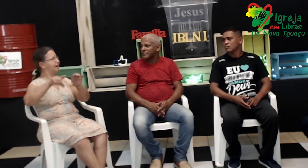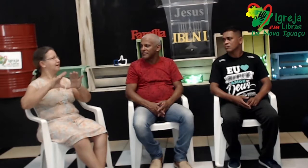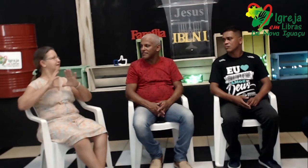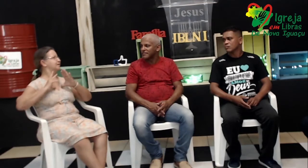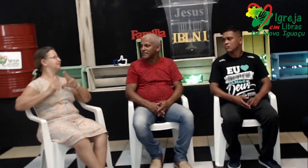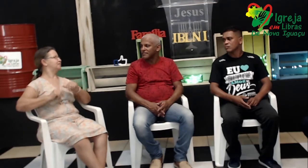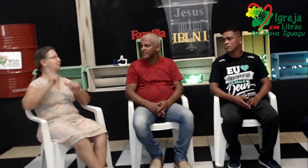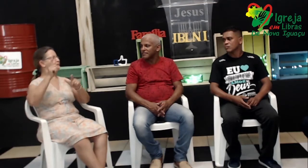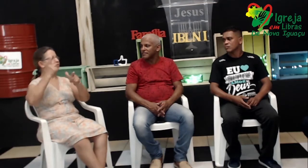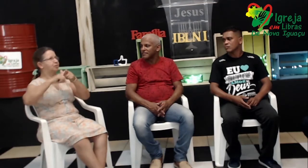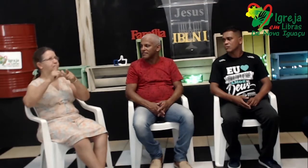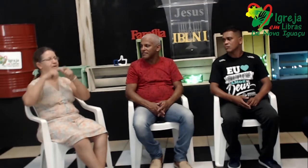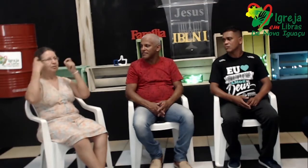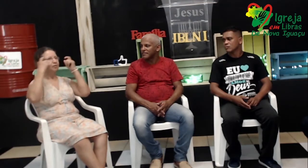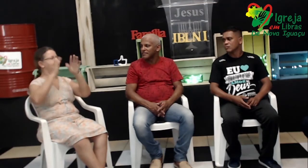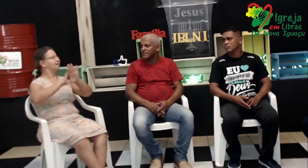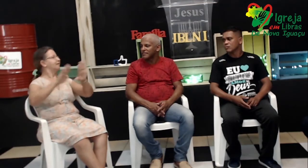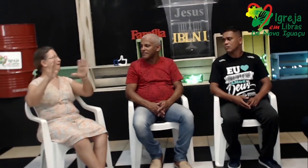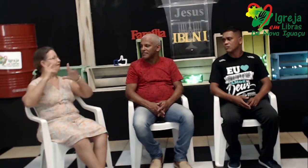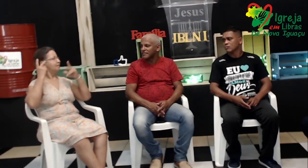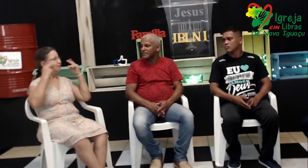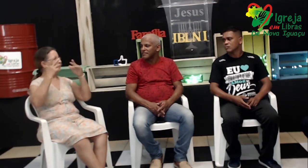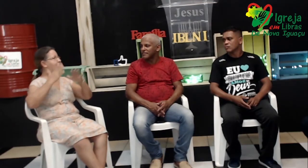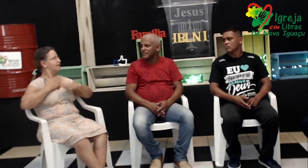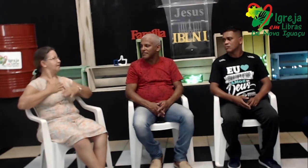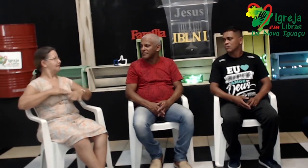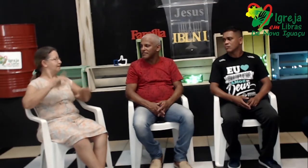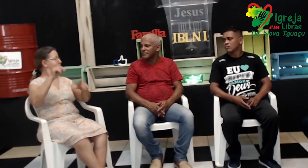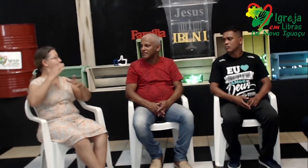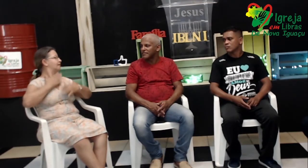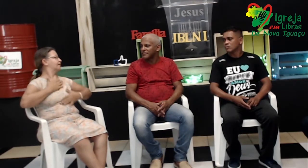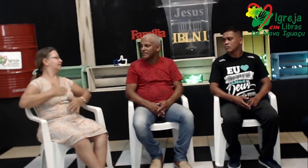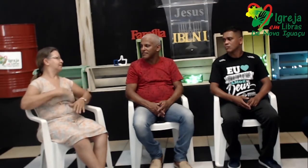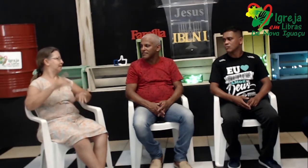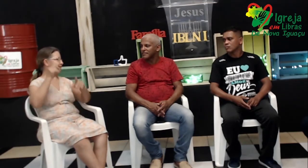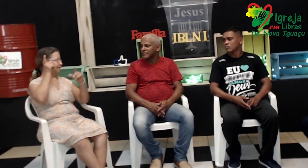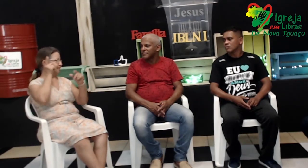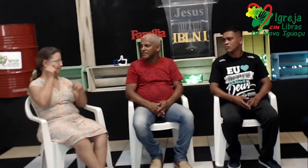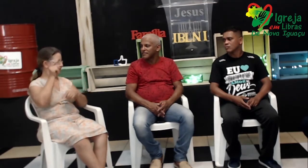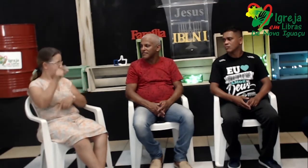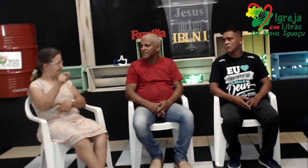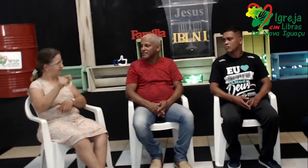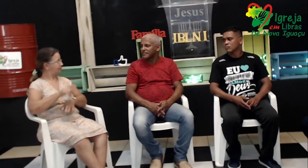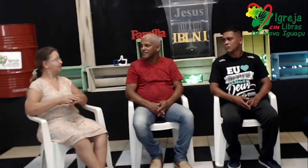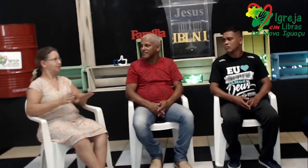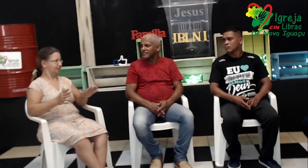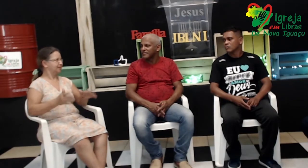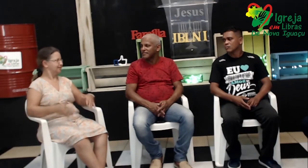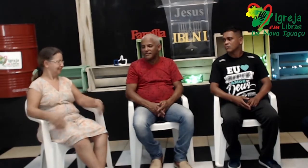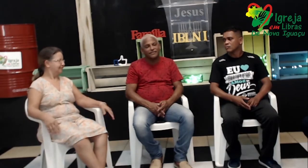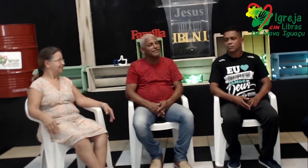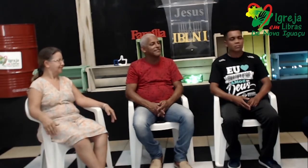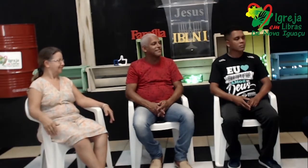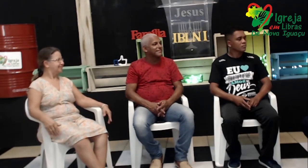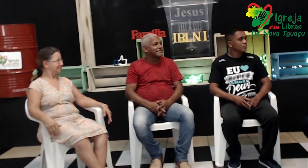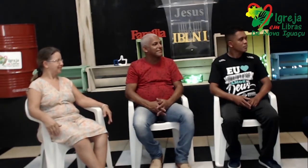no céu nós não vamos ter. Lá no céu é um lugar santo, é um lugar de paz, que nós vamos ter muita paz.